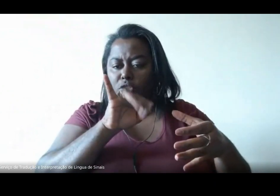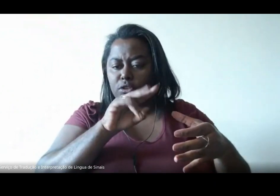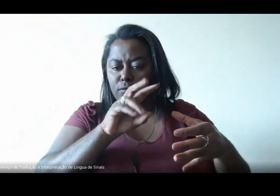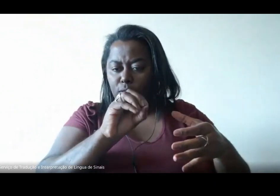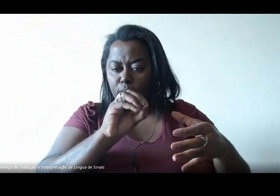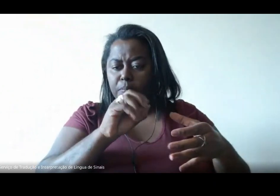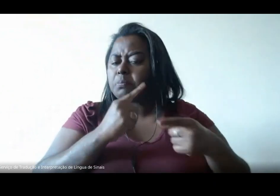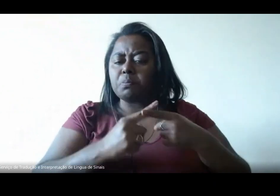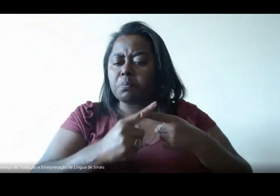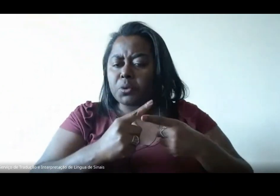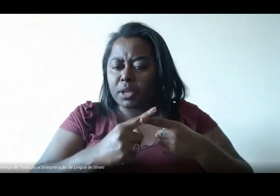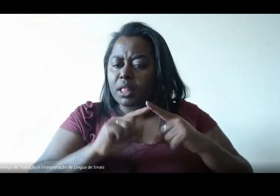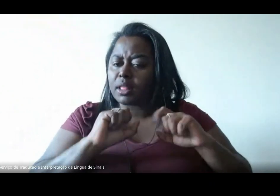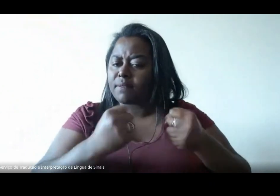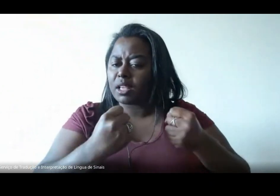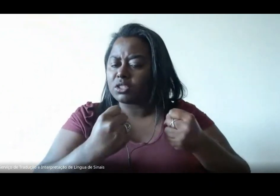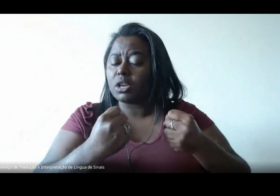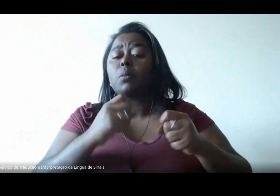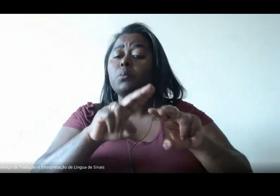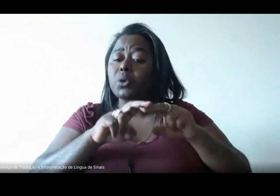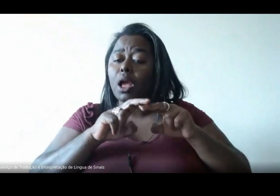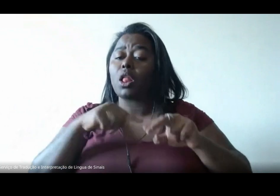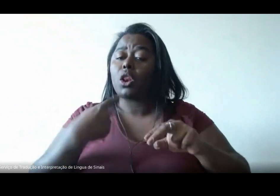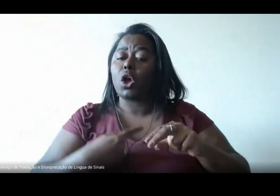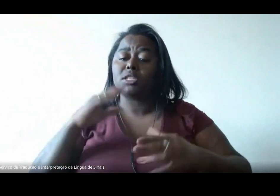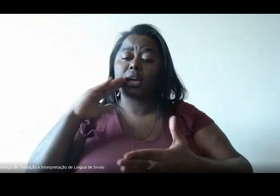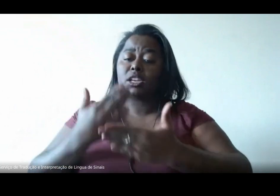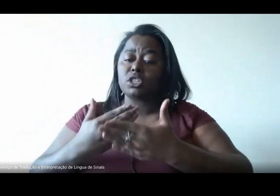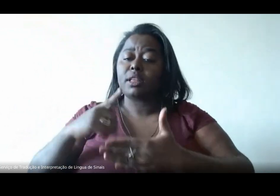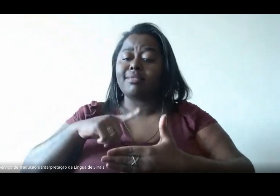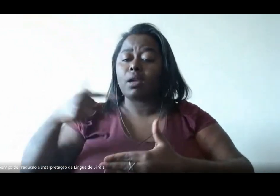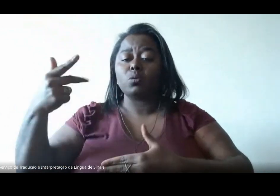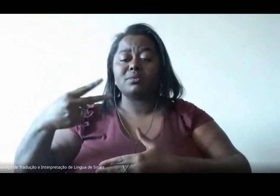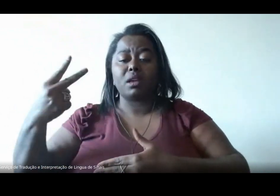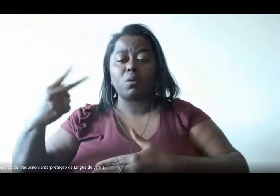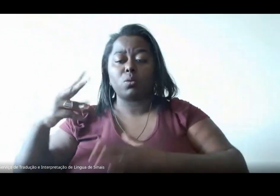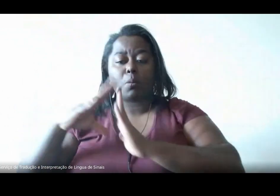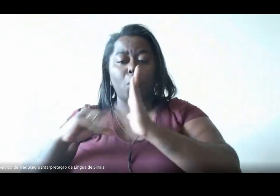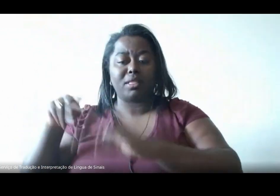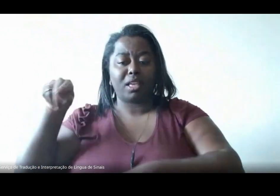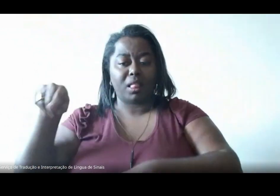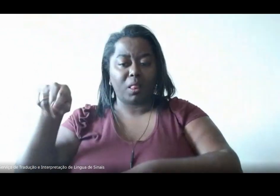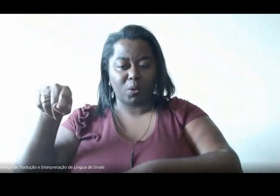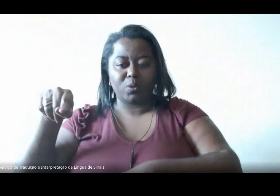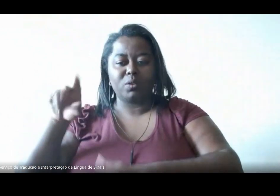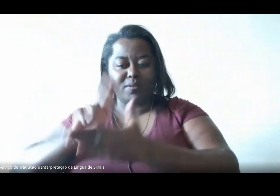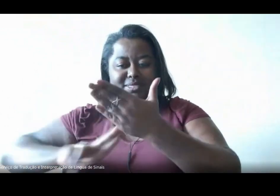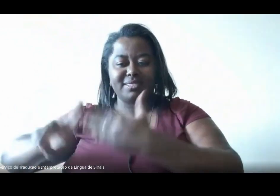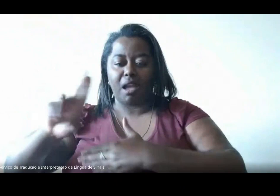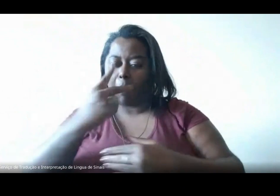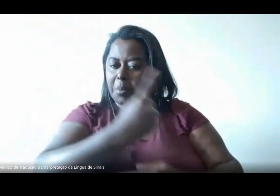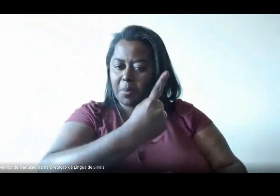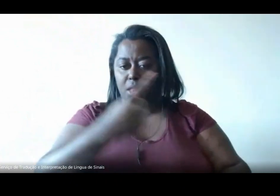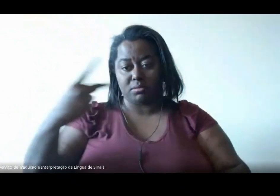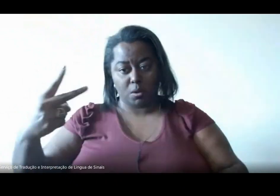Porque nós acreditamos que há outro projeto de universidade, esse que é o segundo dos dois que